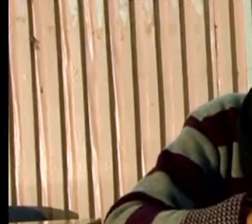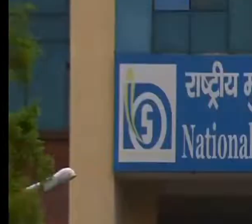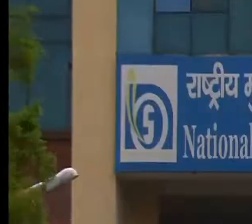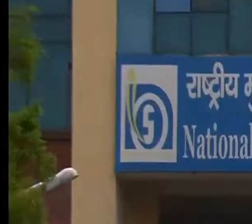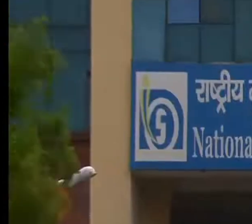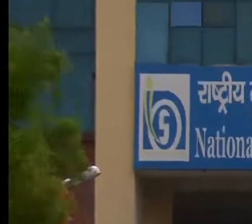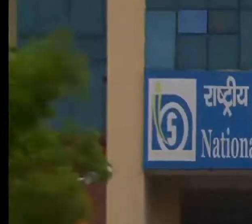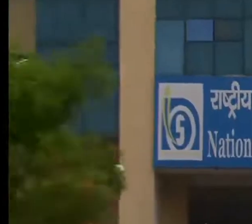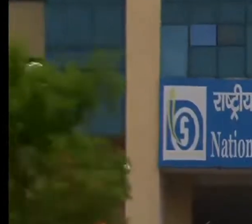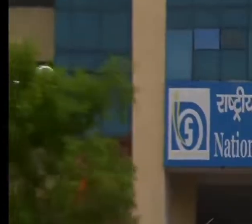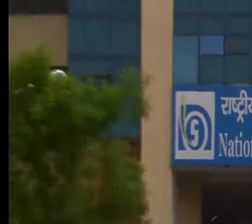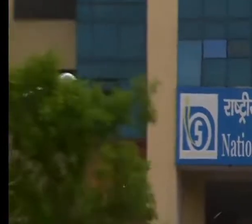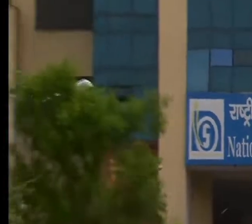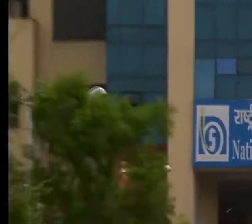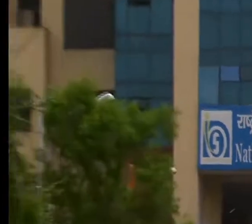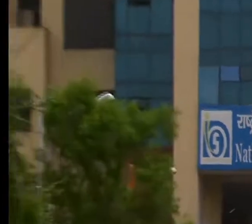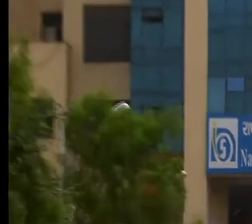विद्यालय जो मुक्त हो।